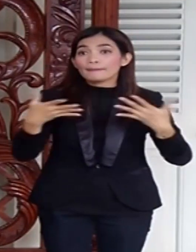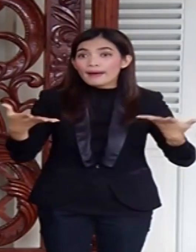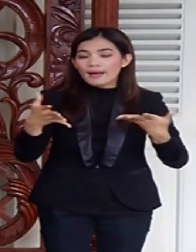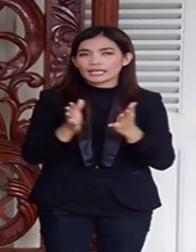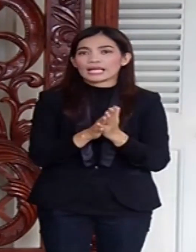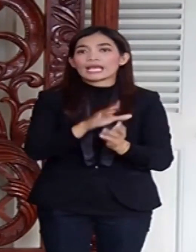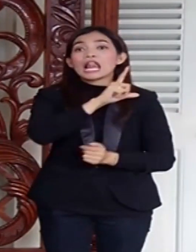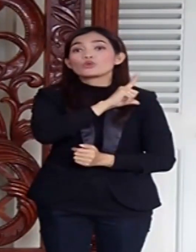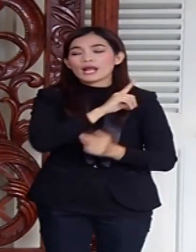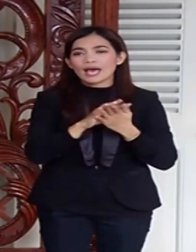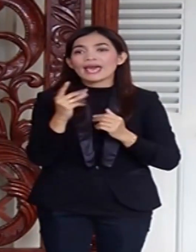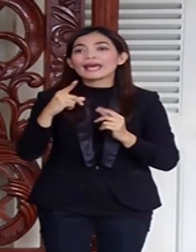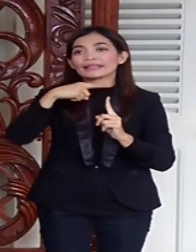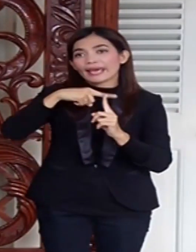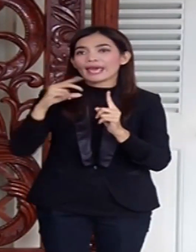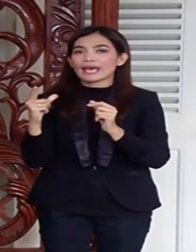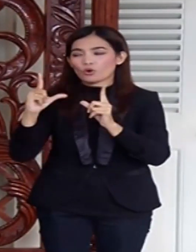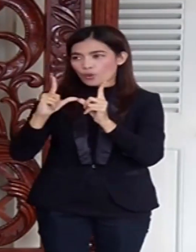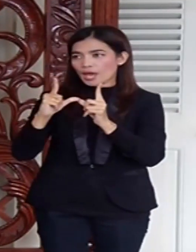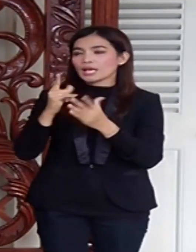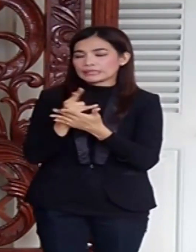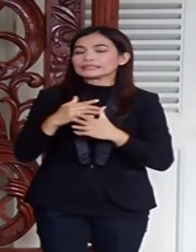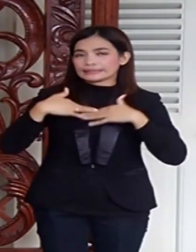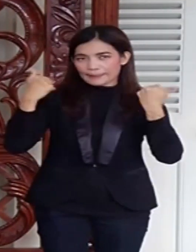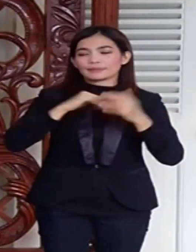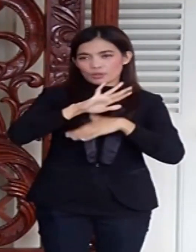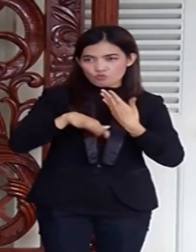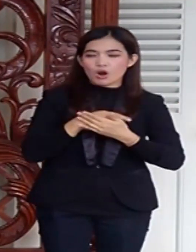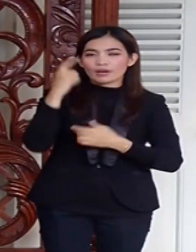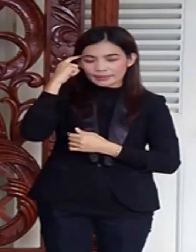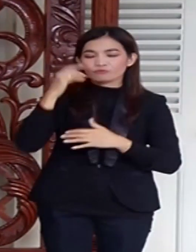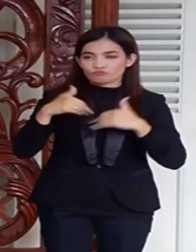Kelurahan rw-rt lainnya sedang disiapkan semuanya begitu Siap kita distribusikan